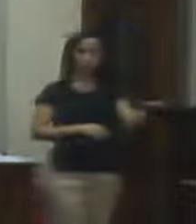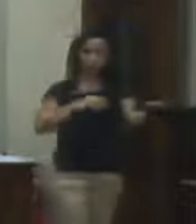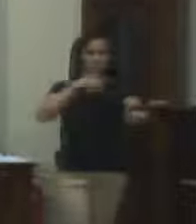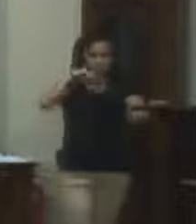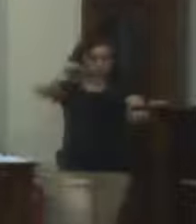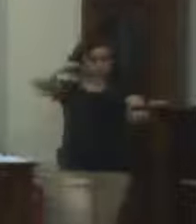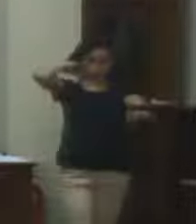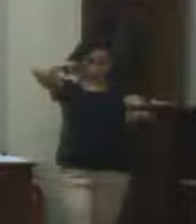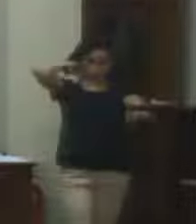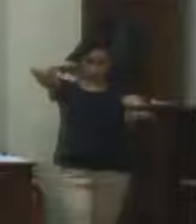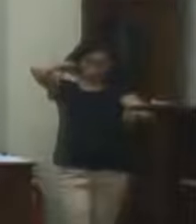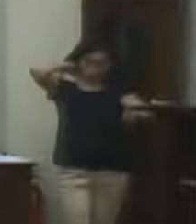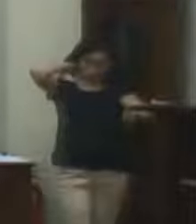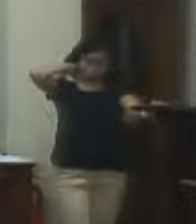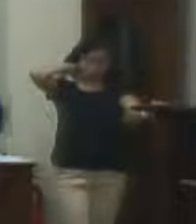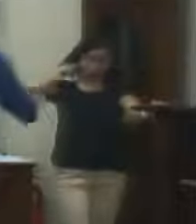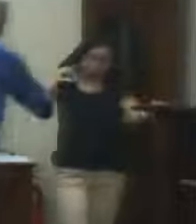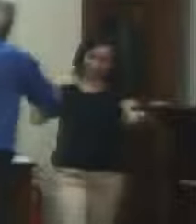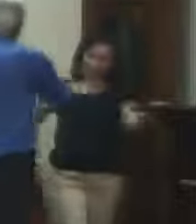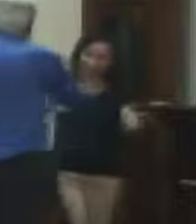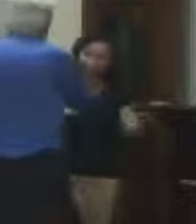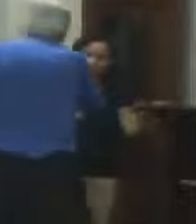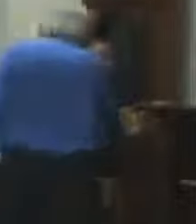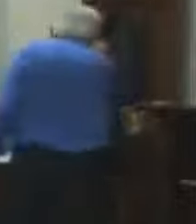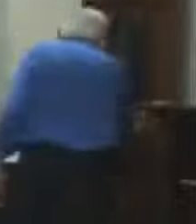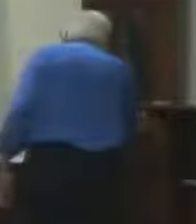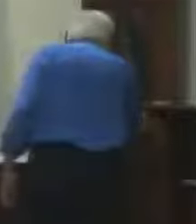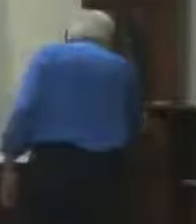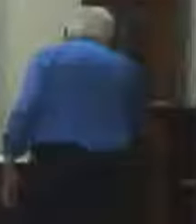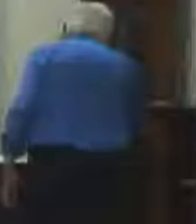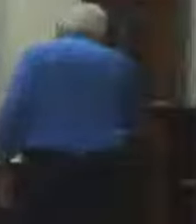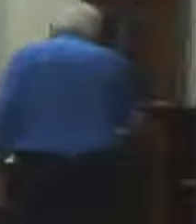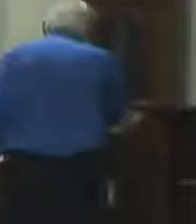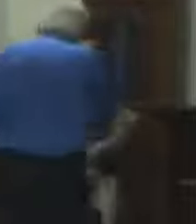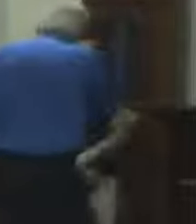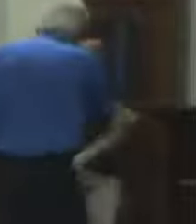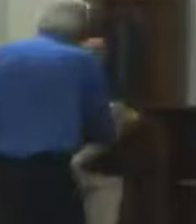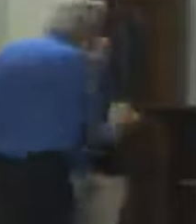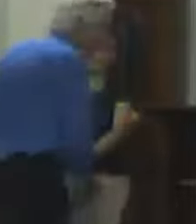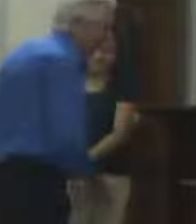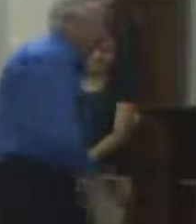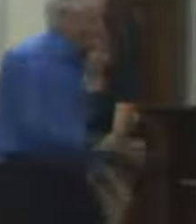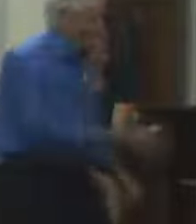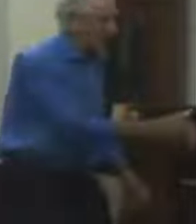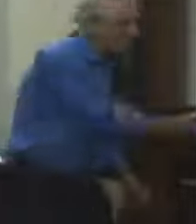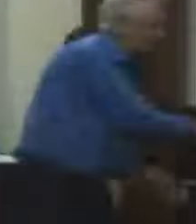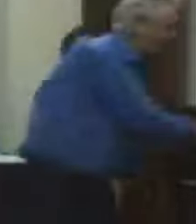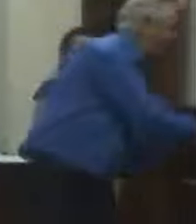Eu gostaria de cumprimentar vocês, minha querida. Parabéns pela sua...